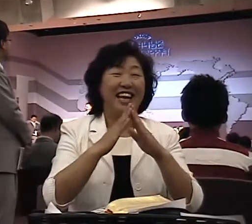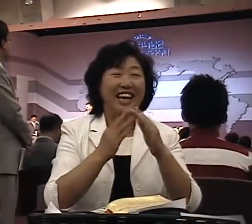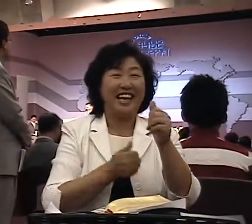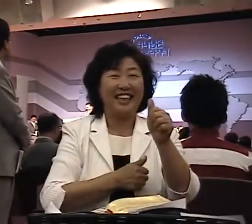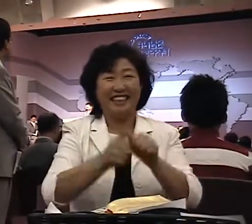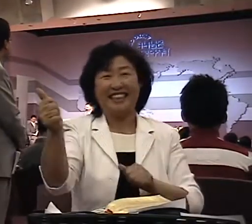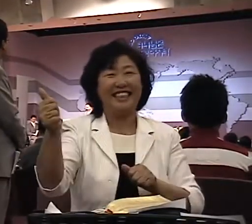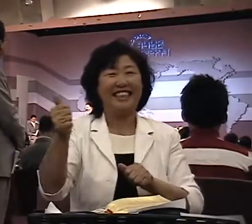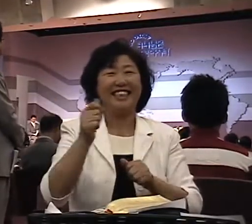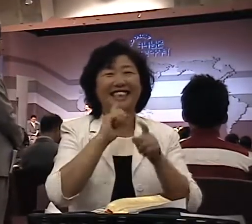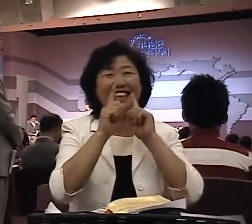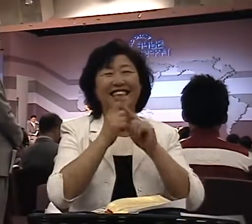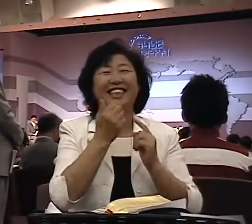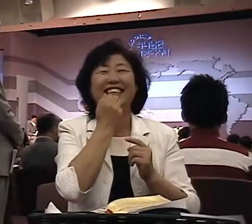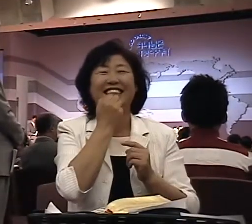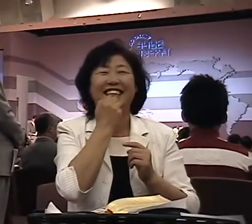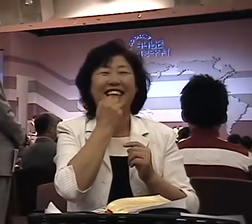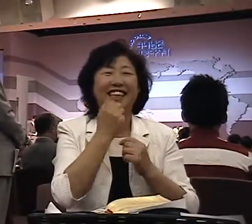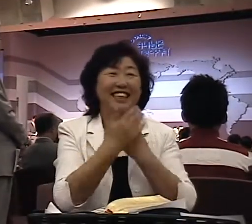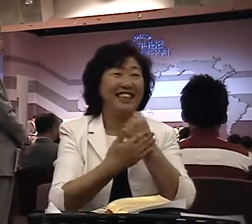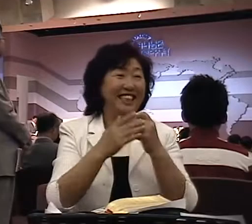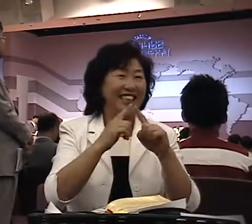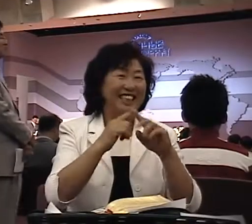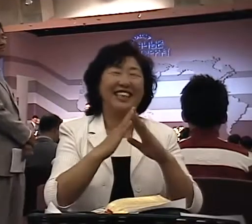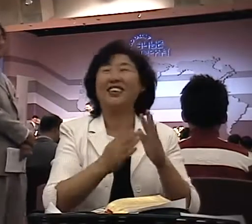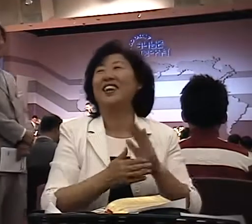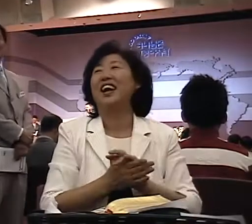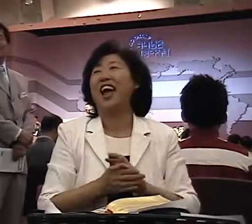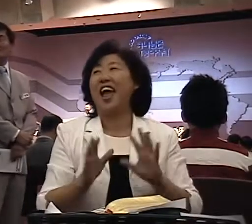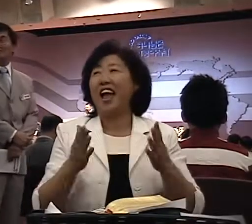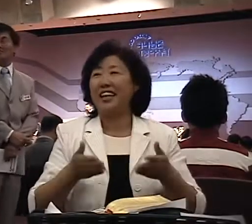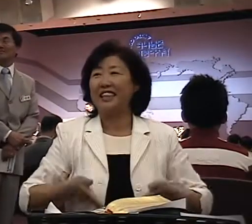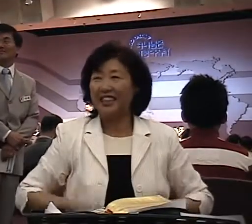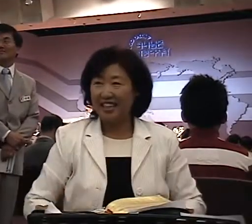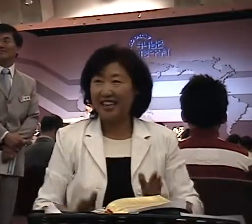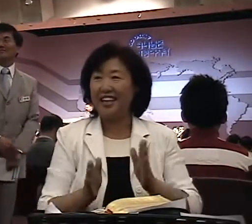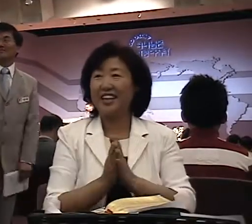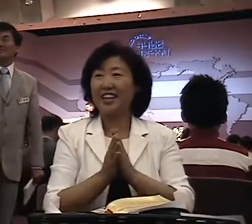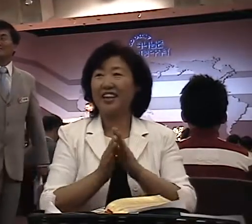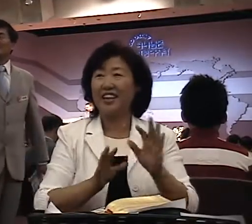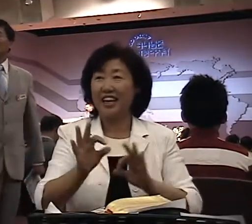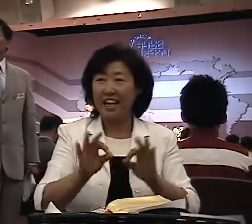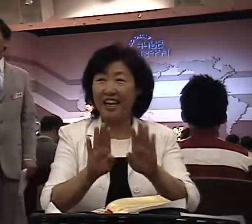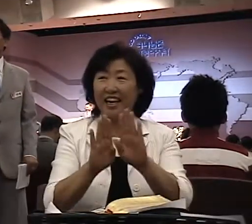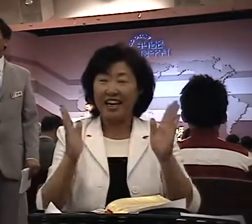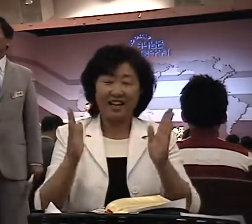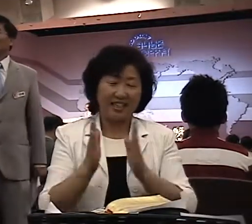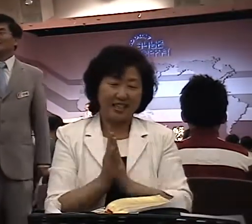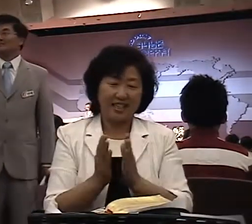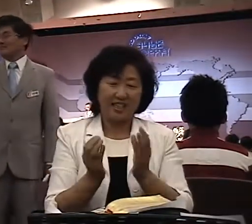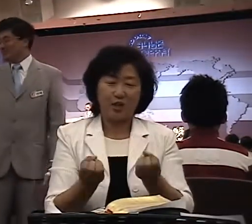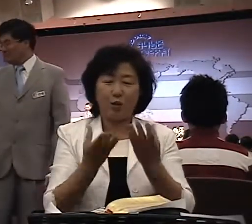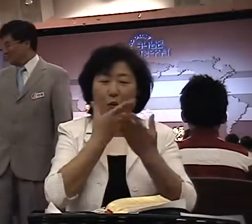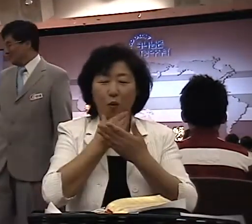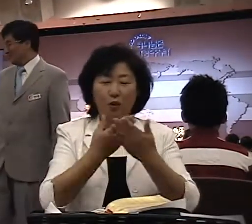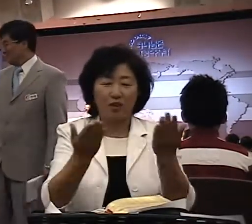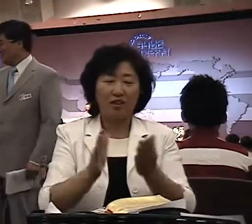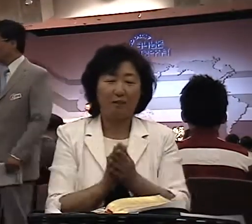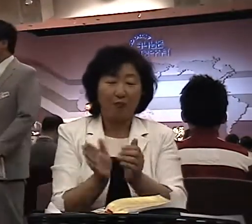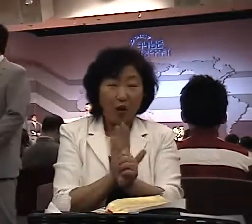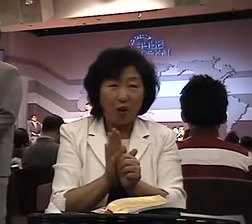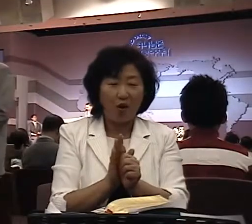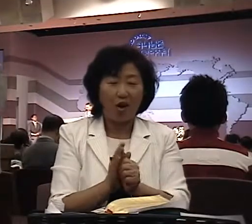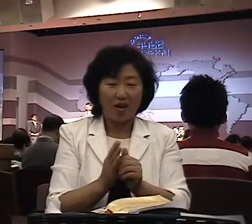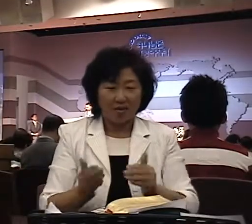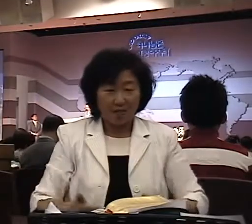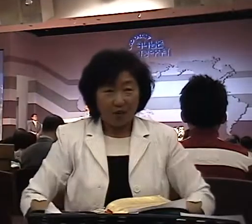이번에도 축하할 가정들 많습니다. 결혼, 또 출산, 개업하신 가정들 우리 주님의 축복을 빌고요. 우리 위로가